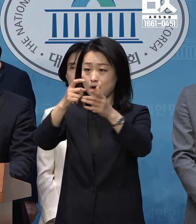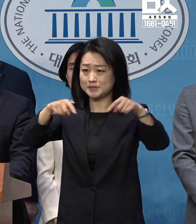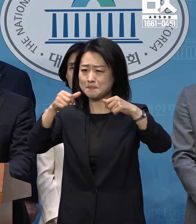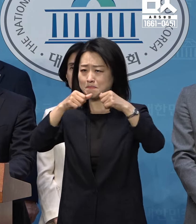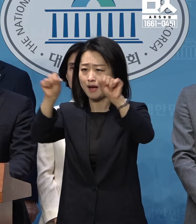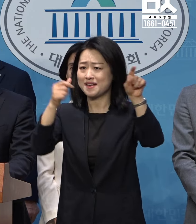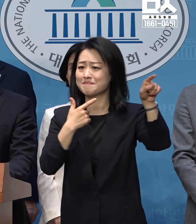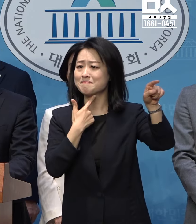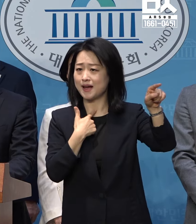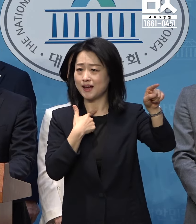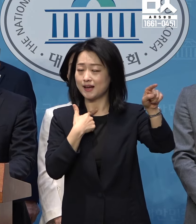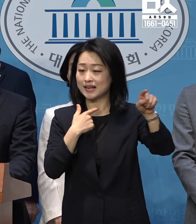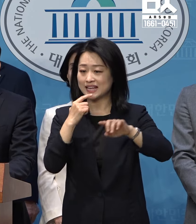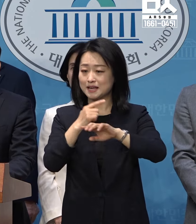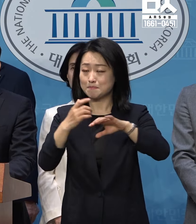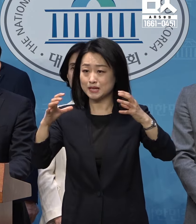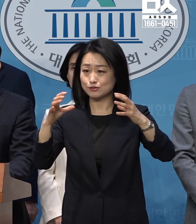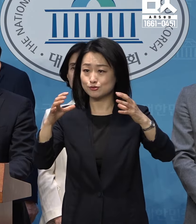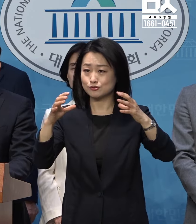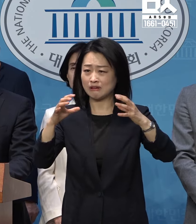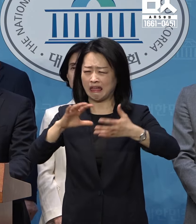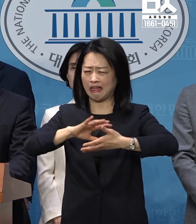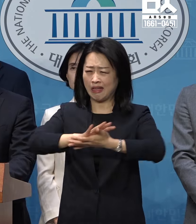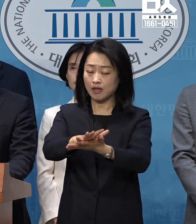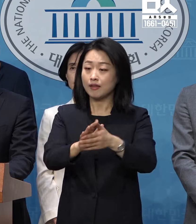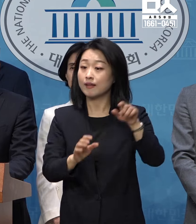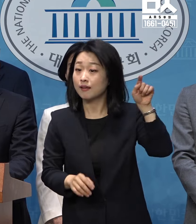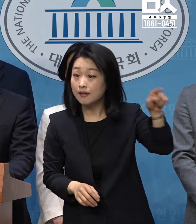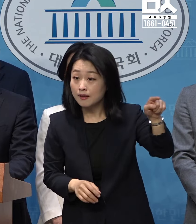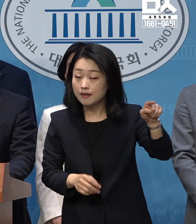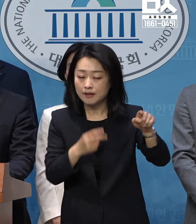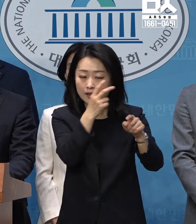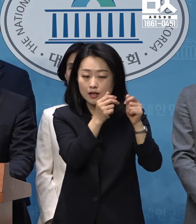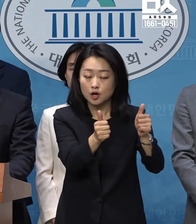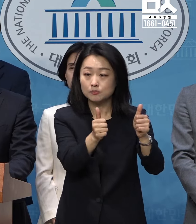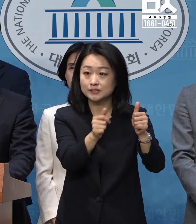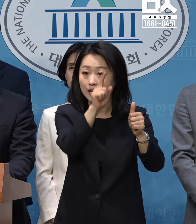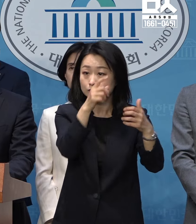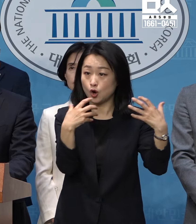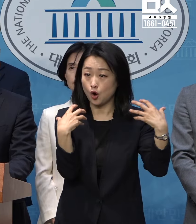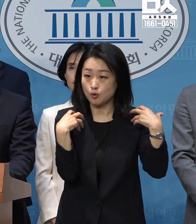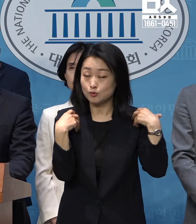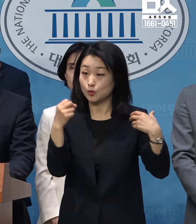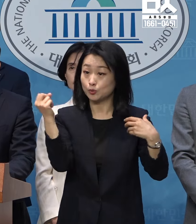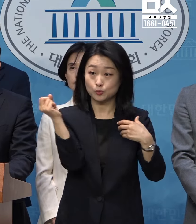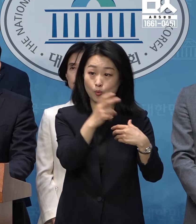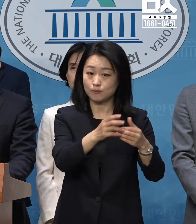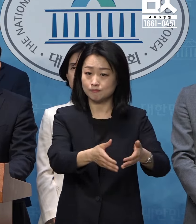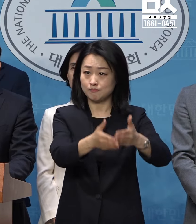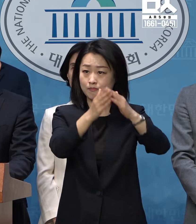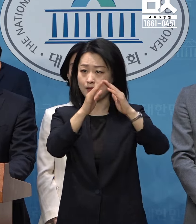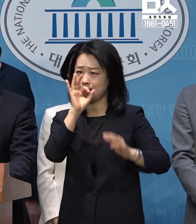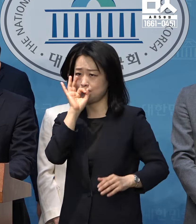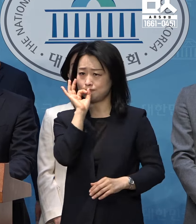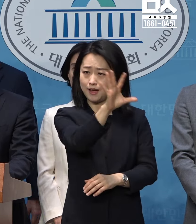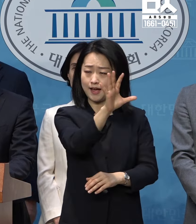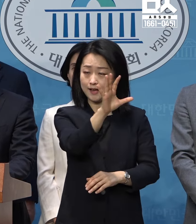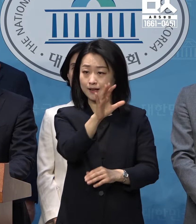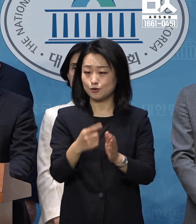파괴하고 민주주의를 질식시키는 검찰 정권이 다시는 이 땅에